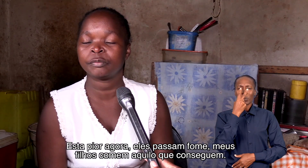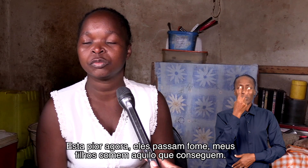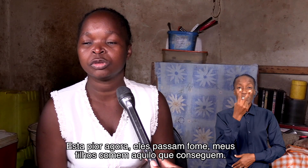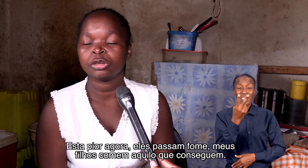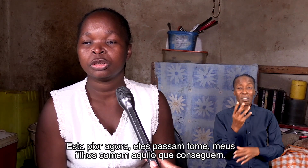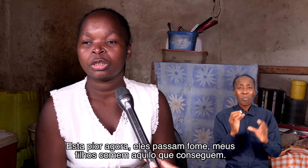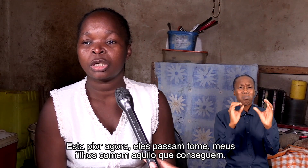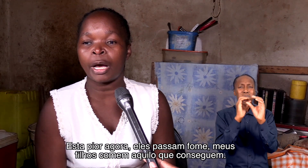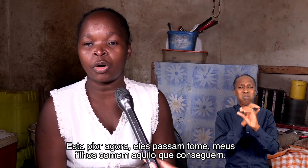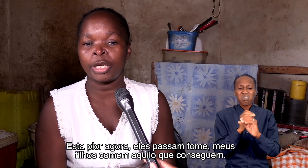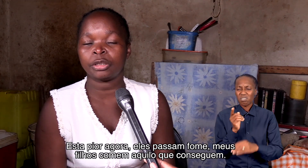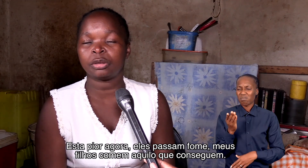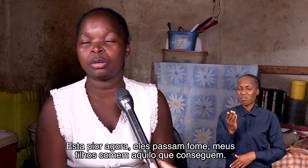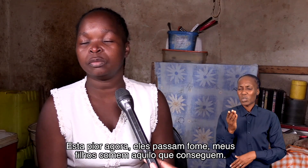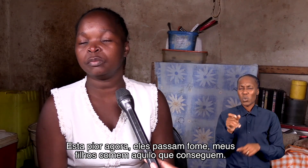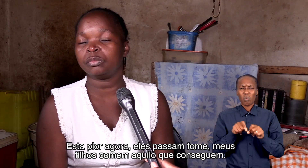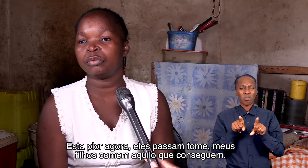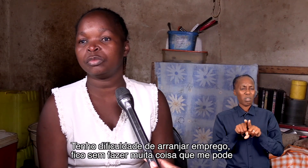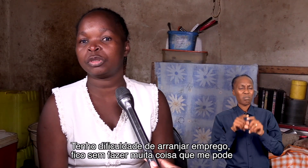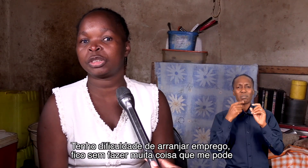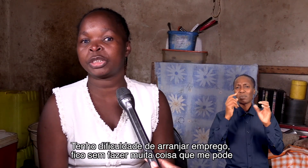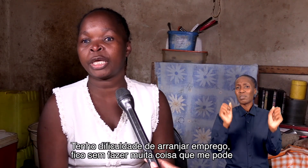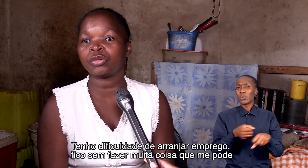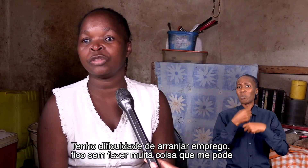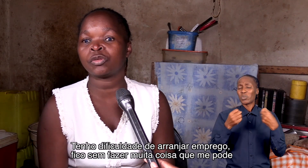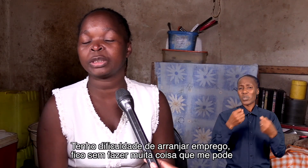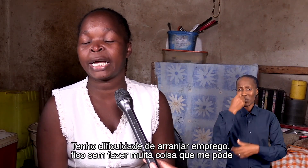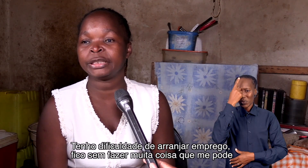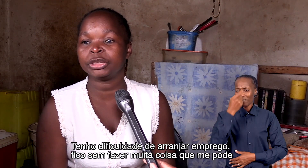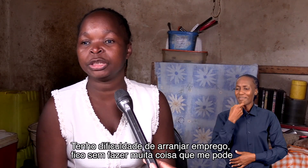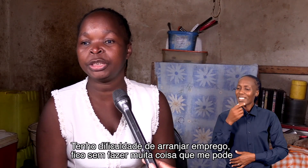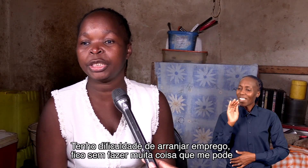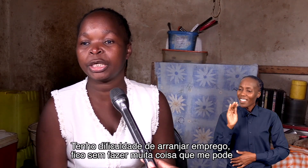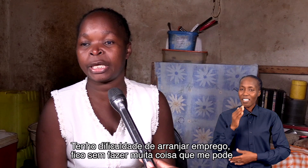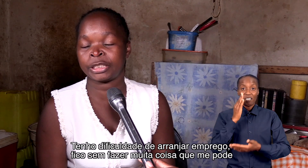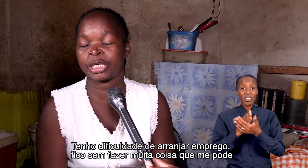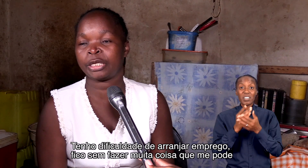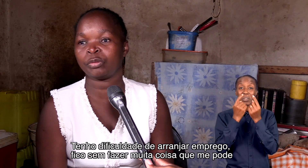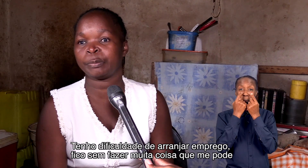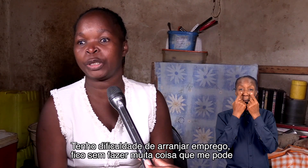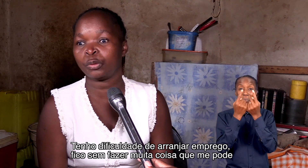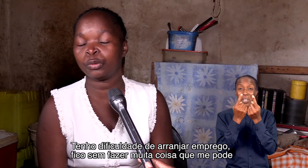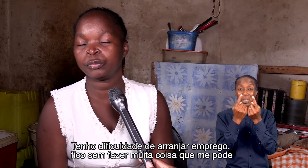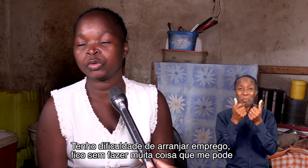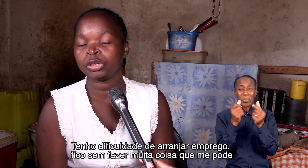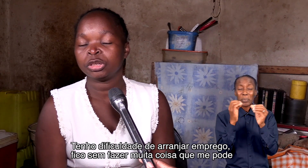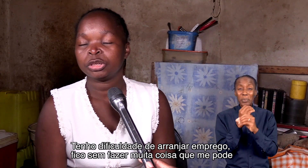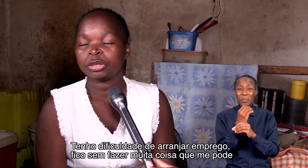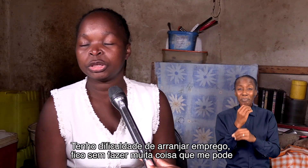querem. Agora, tenho dificuldade de arranjar um